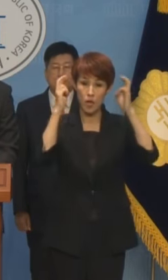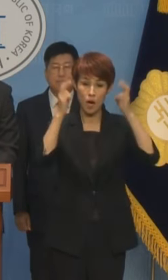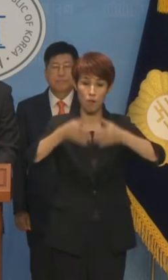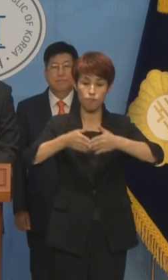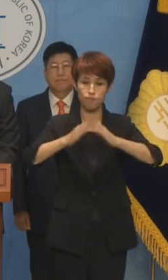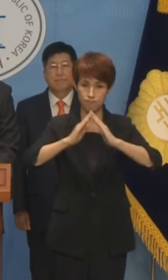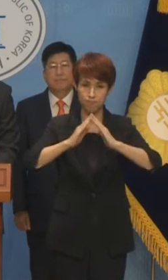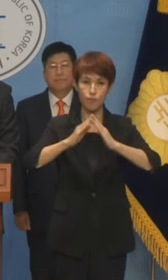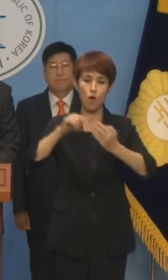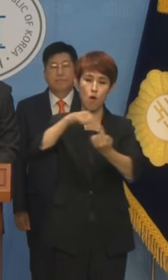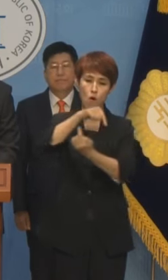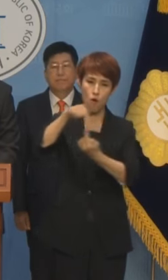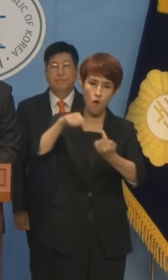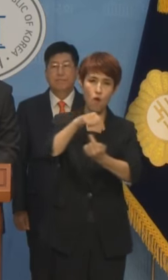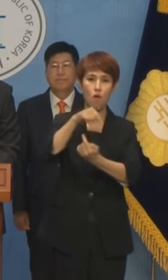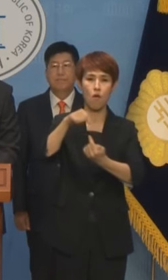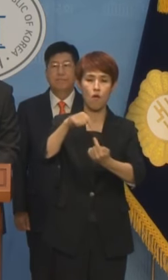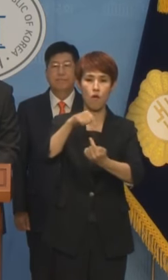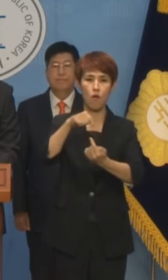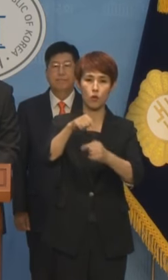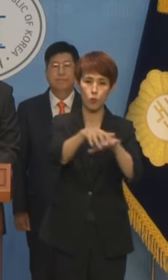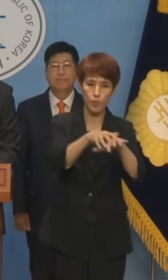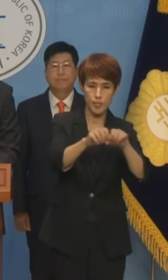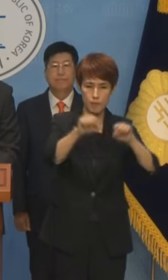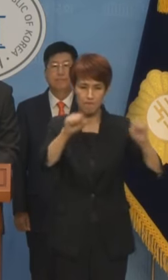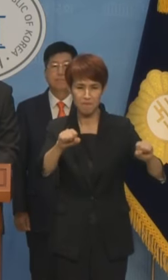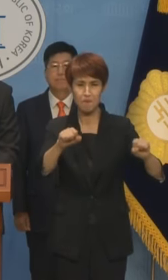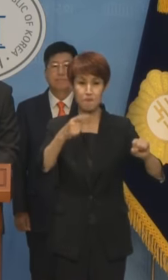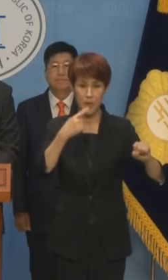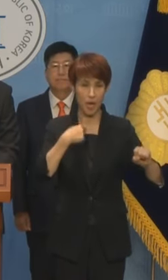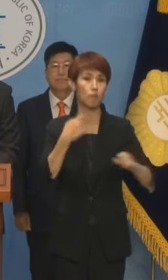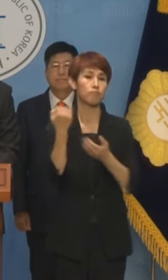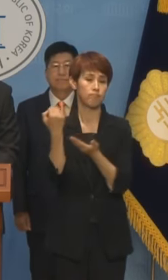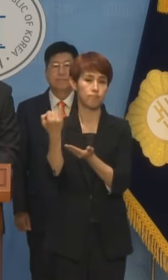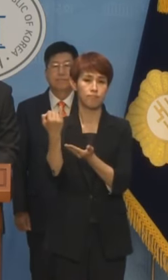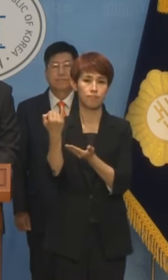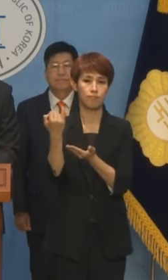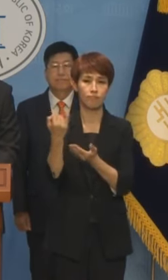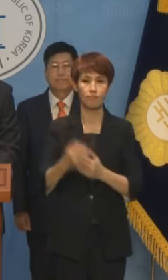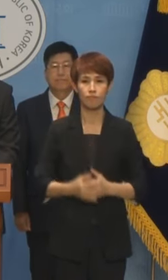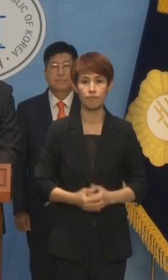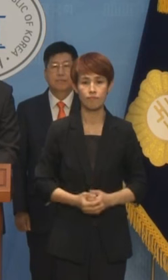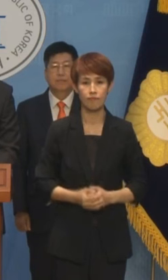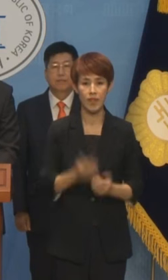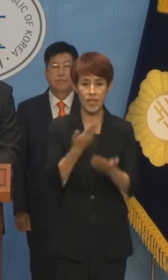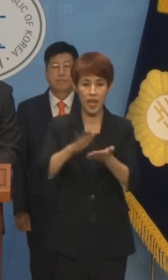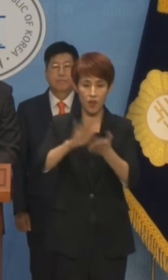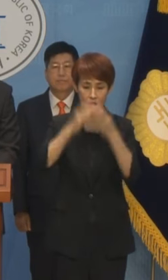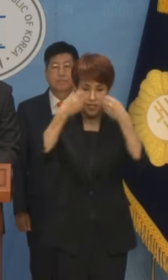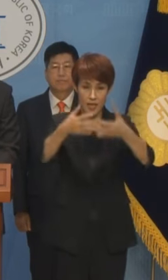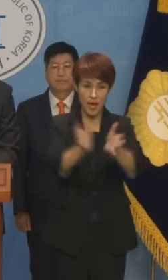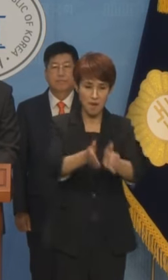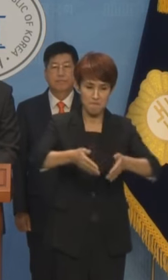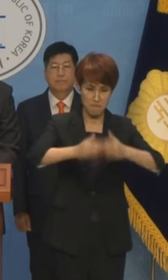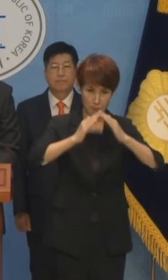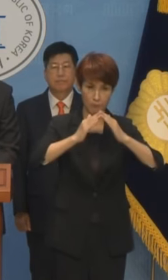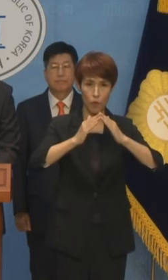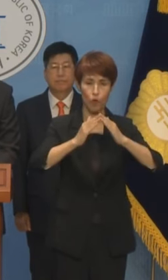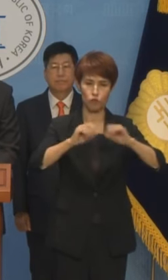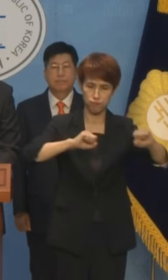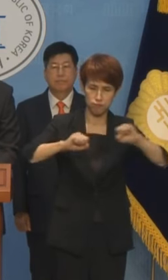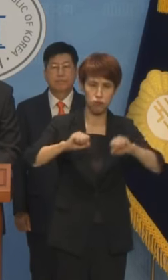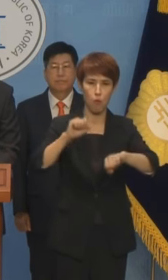설립하고 경영하며 조직과 시스템을 구축해본 경험이 있는 분입니다. 개혁신당의 창당 주역으로서